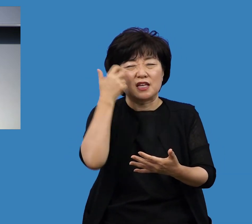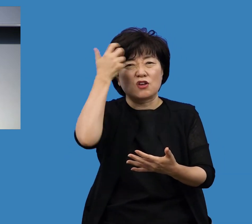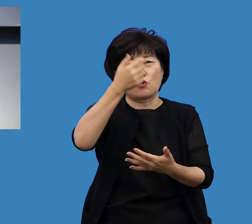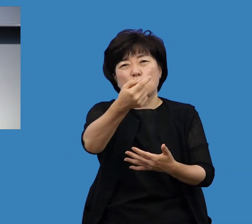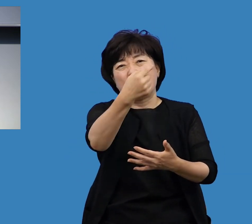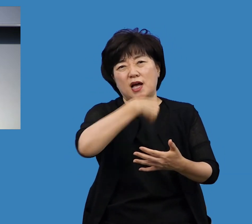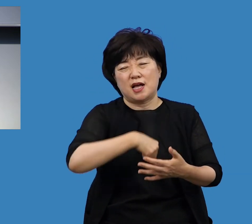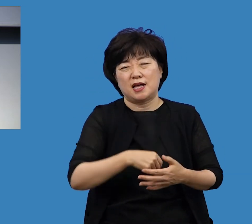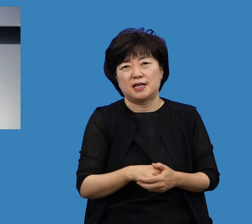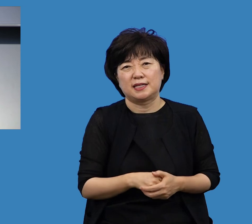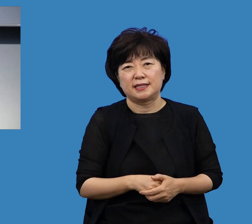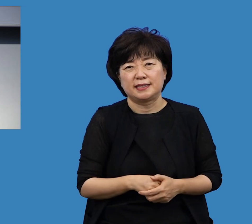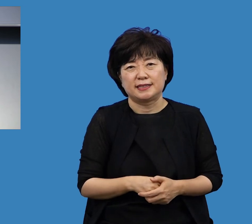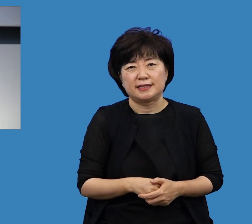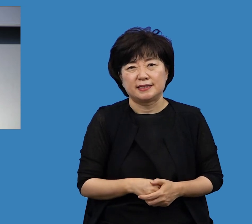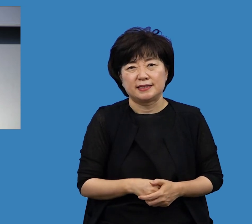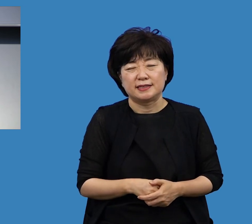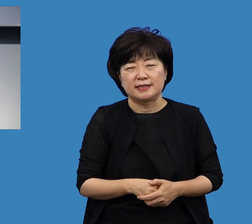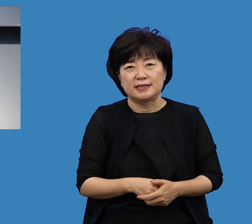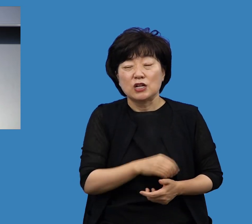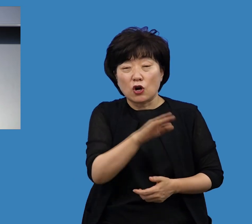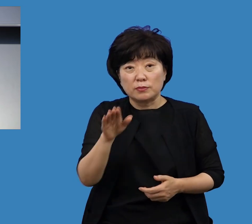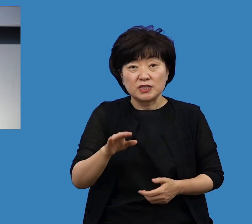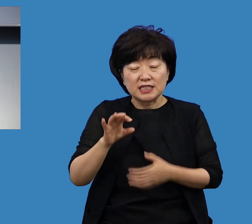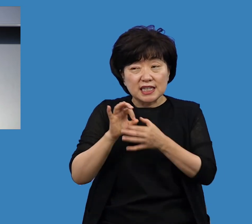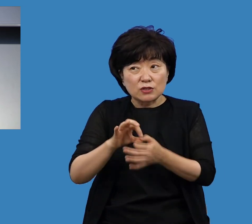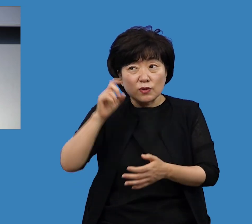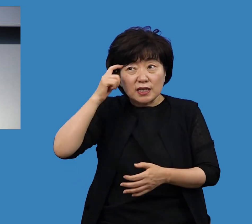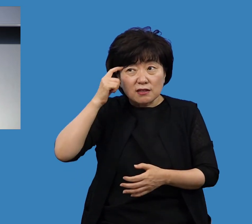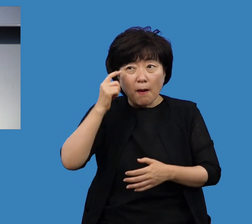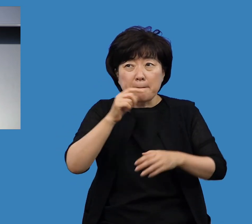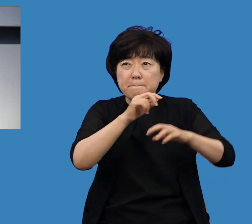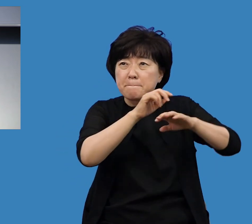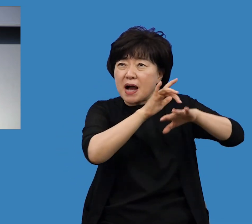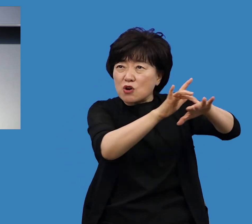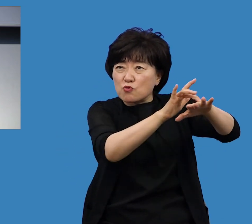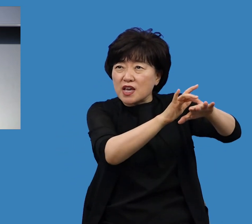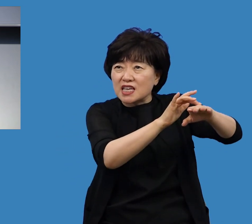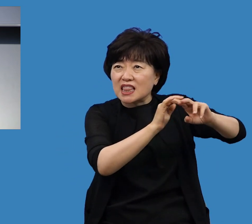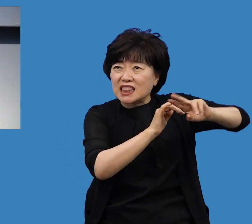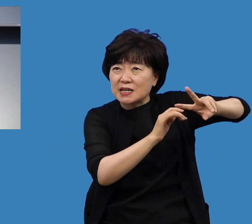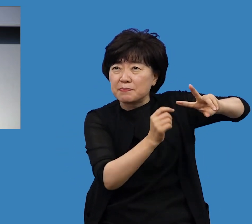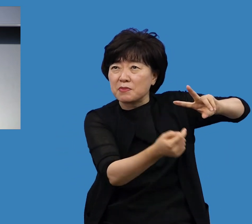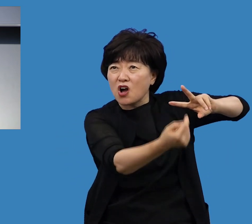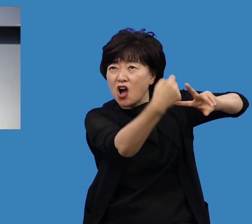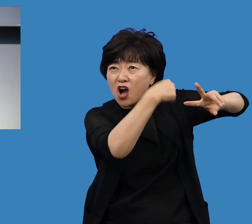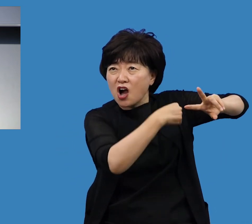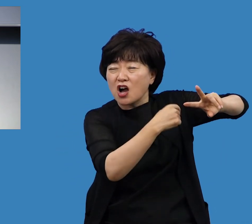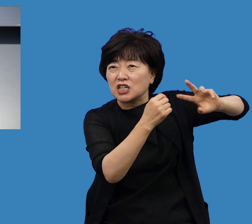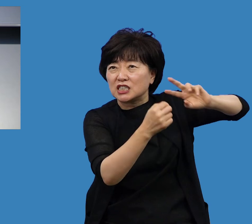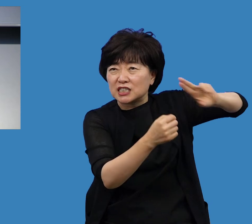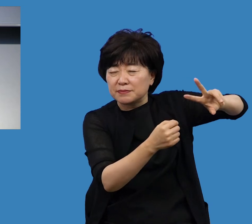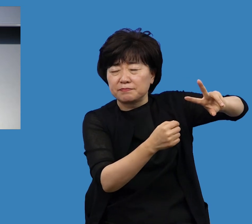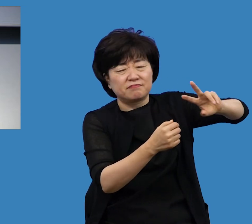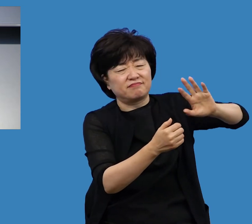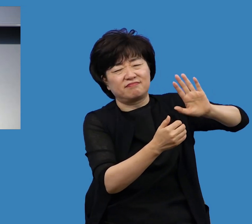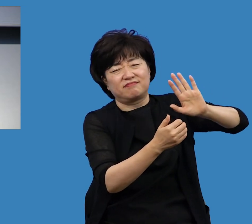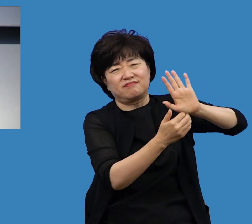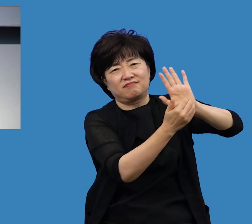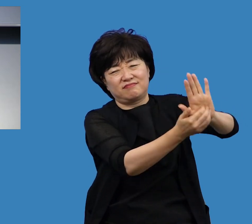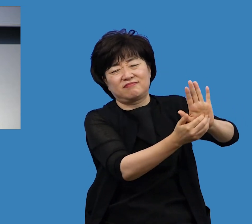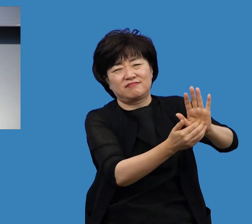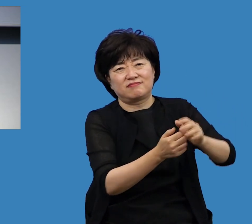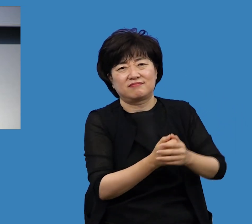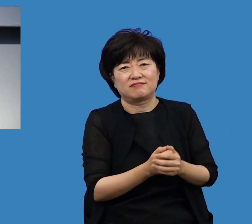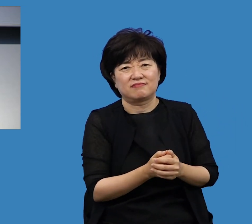거예요. 네. 계속 하여간 여러분들이 마귀에게 틈을 준다는 거예요. 그래서 틈을 주지 못하게 하라는 거예요. 첫 번째